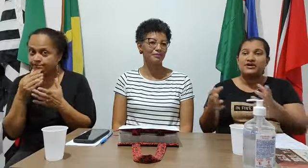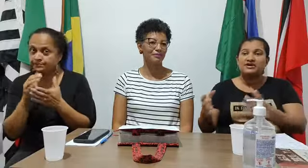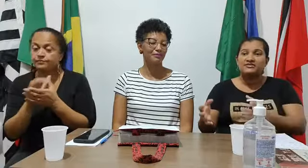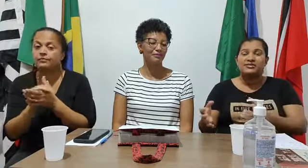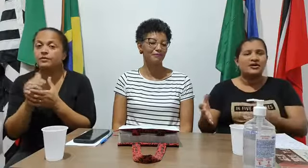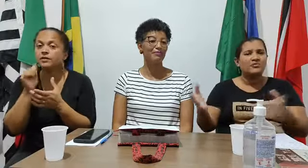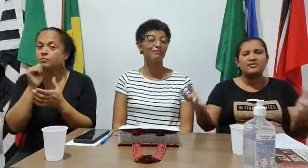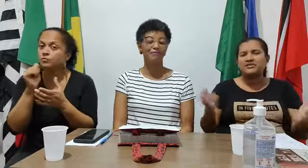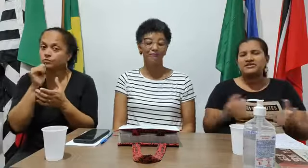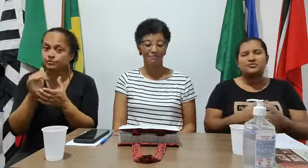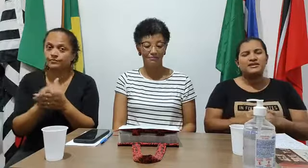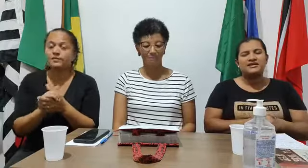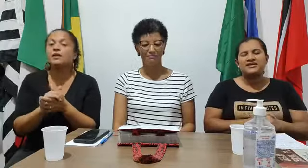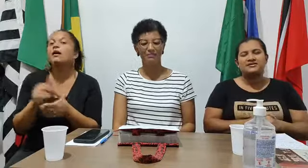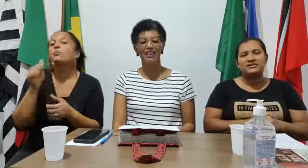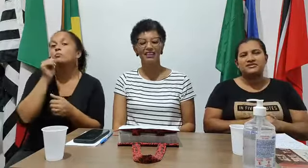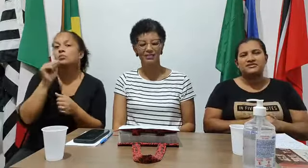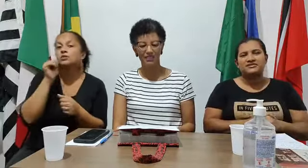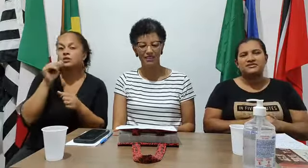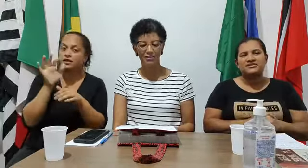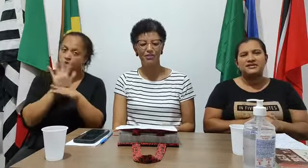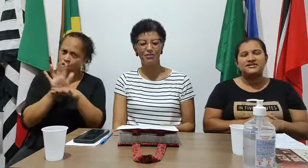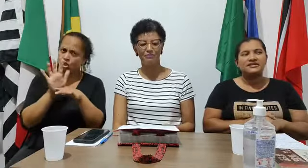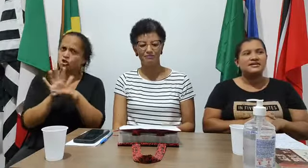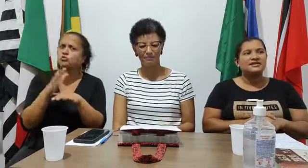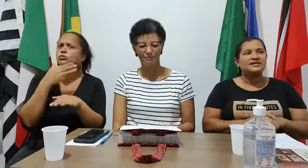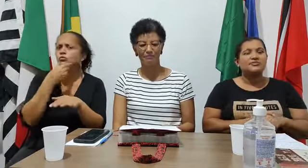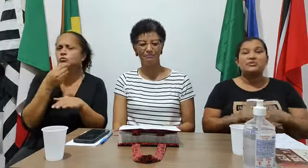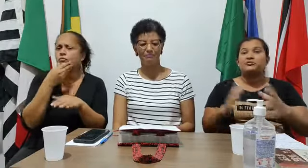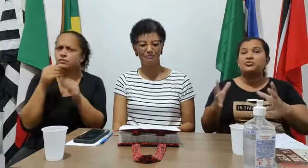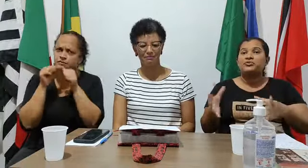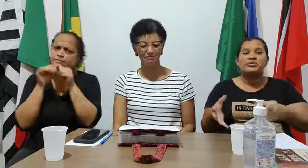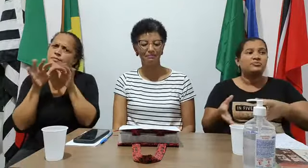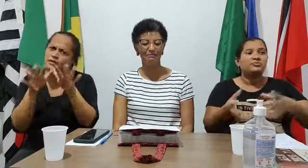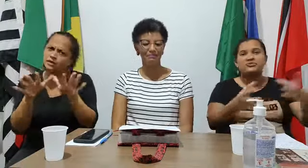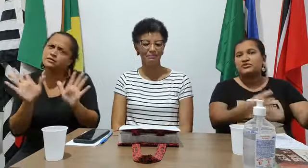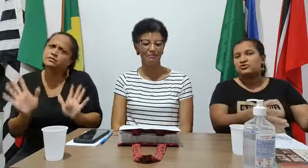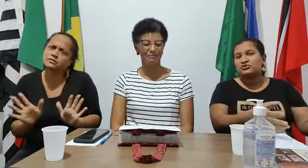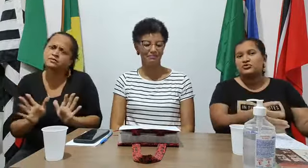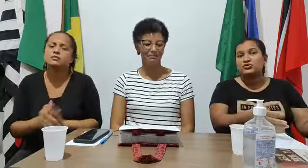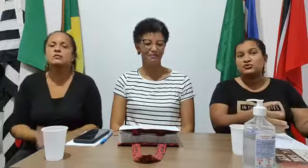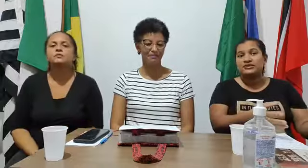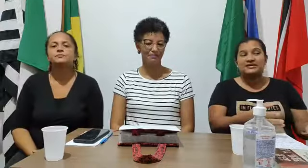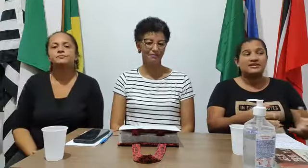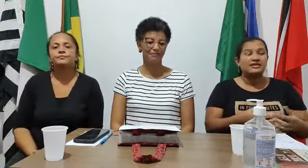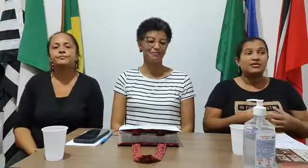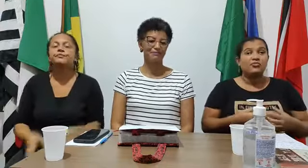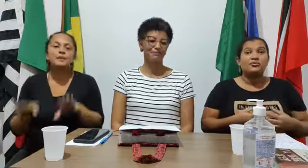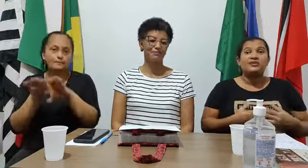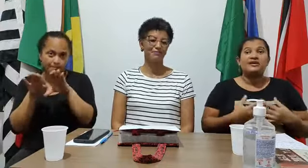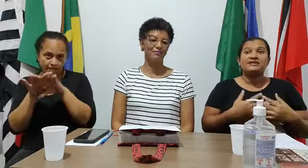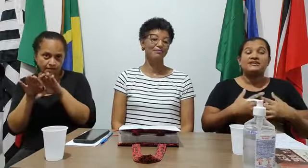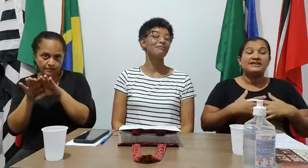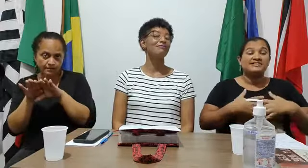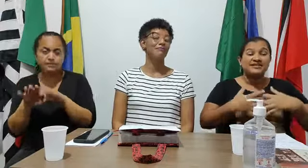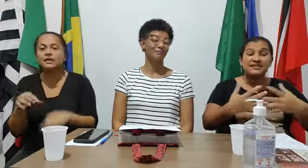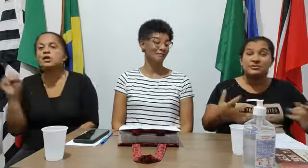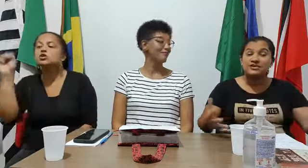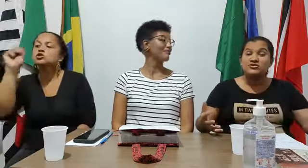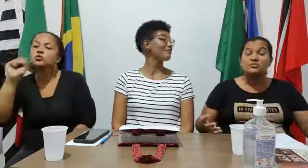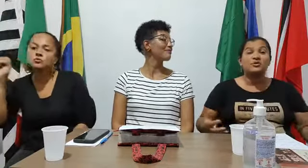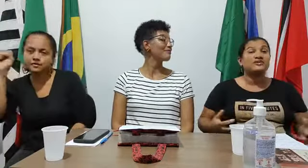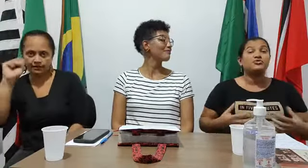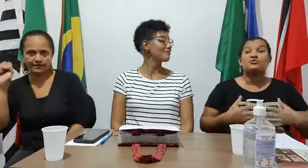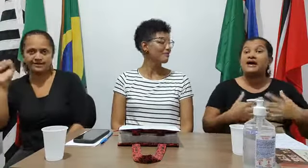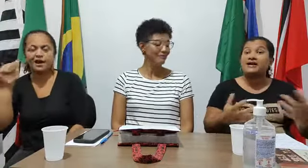auxilia o marido é uma bênção para ele, irmãs. É verdade. Né? E pro contexto de solteira, né? Uma mulher que está sempre